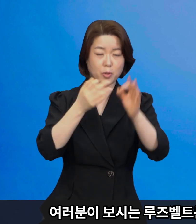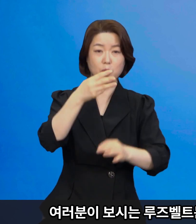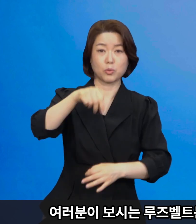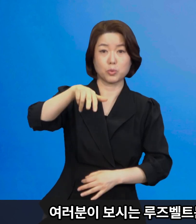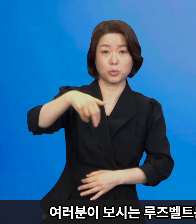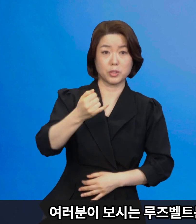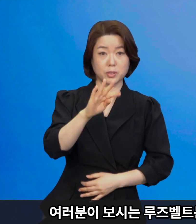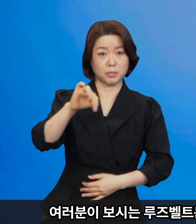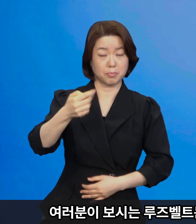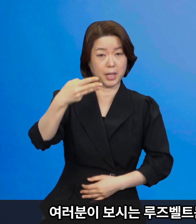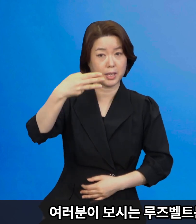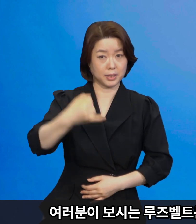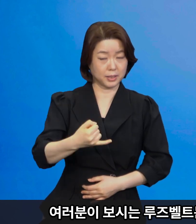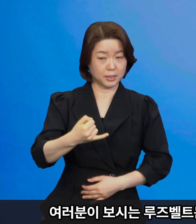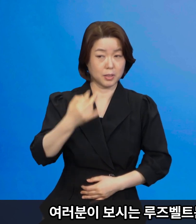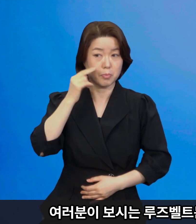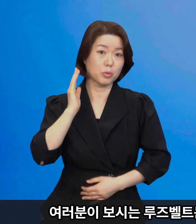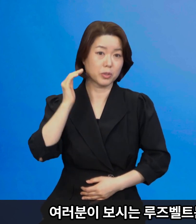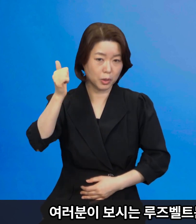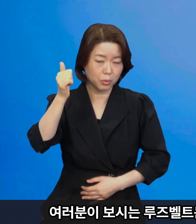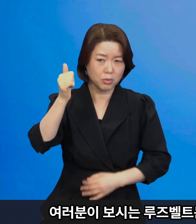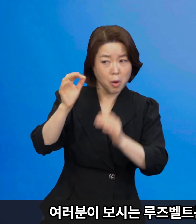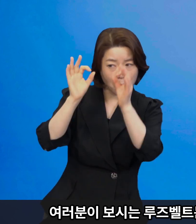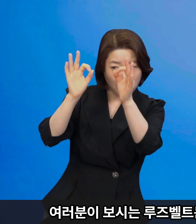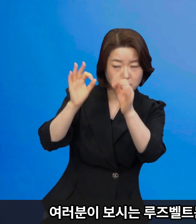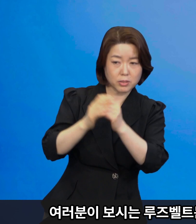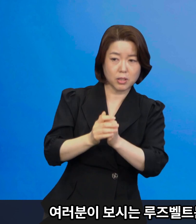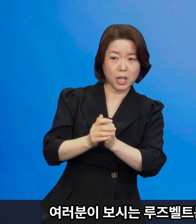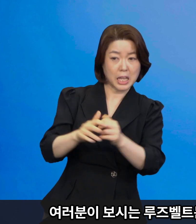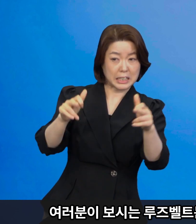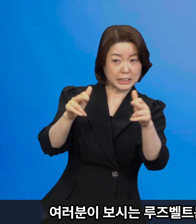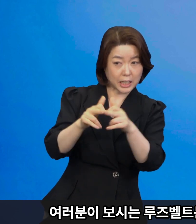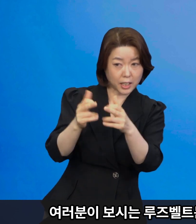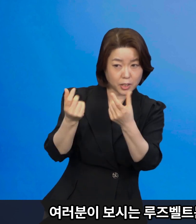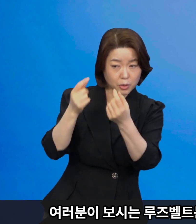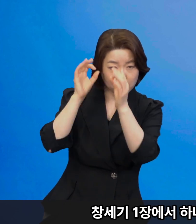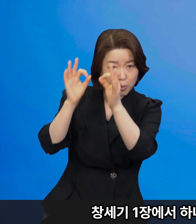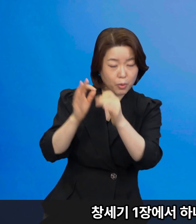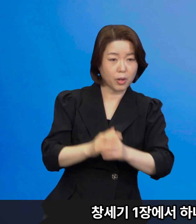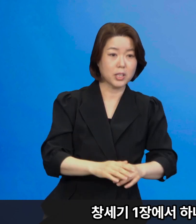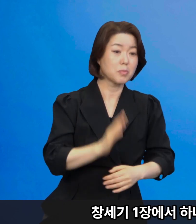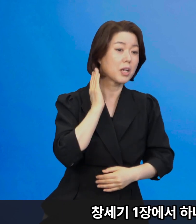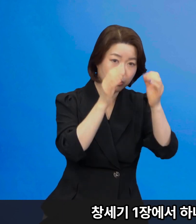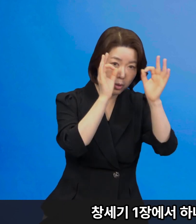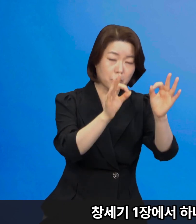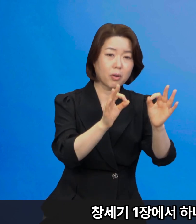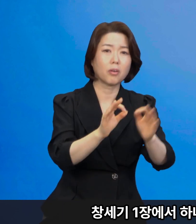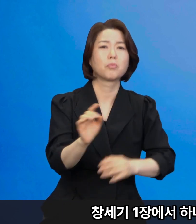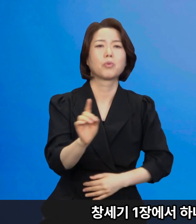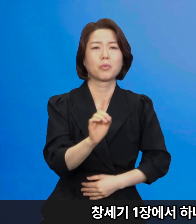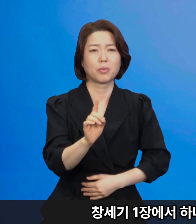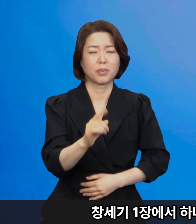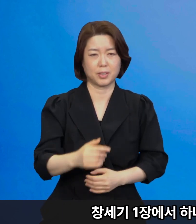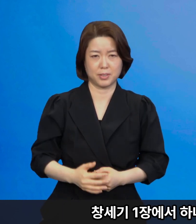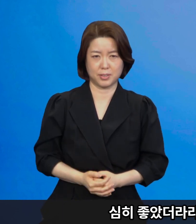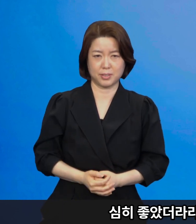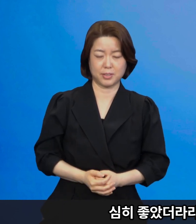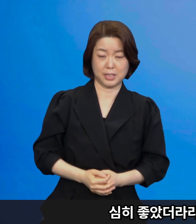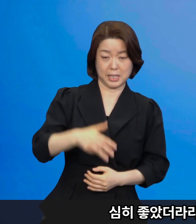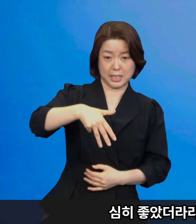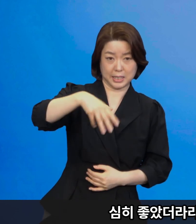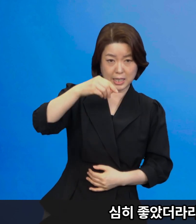루즈벨트는 장애인입니까? 대통령입니까? 창세기 1장에서 하나님께서 사람을